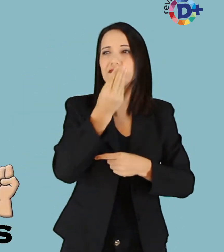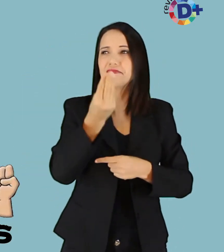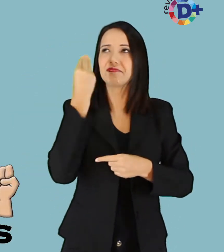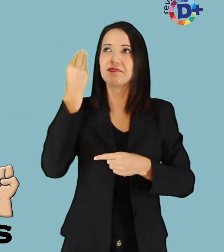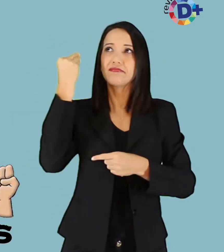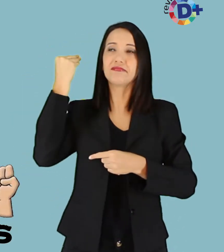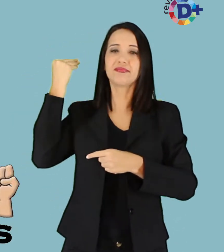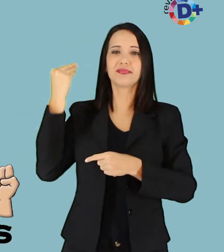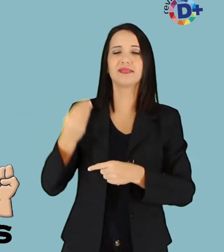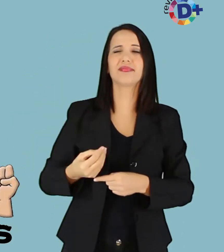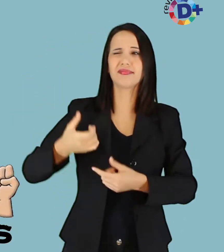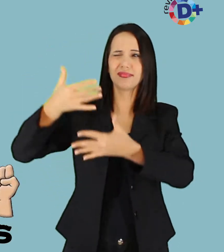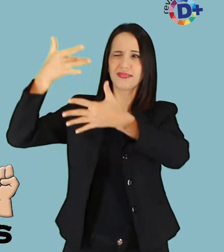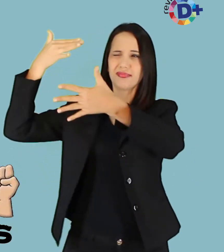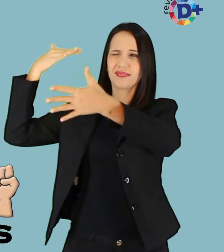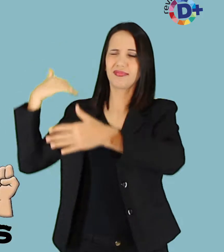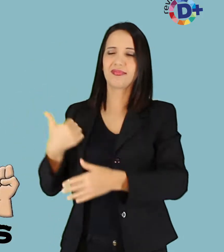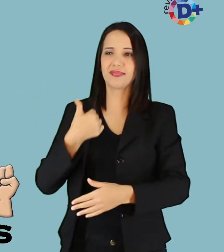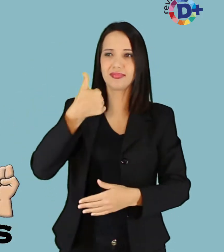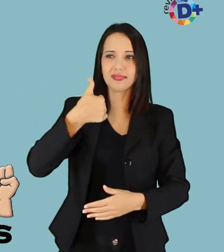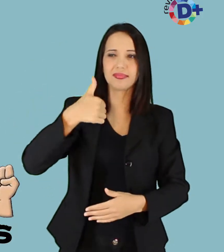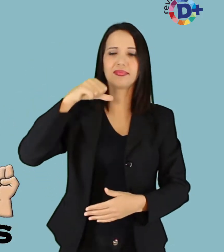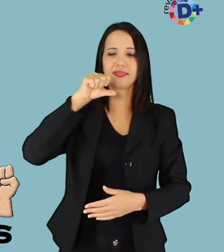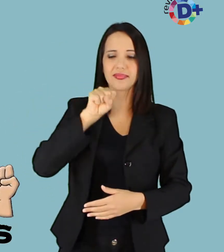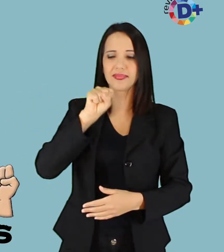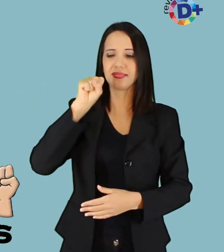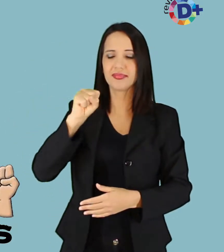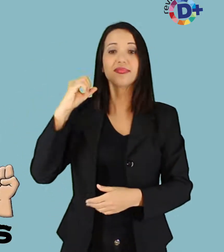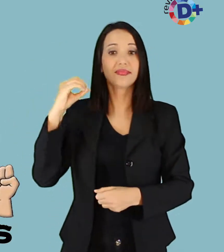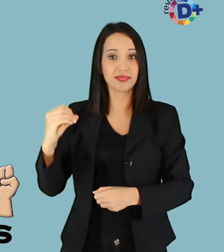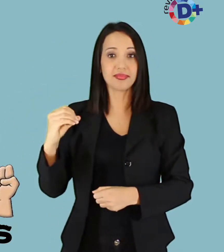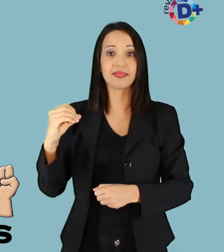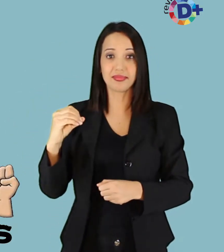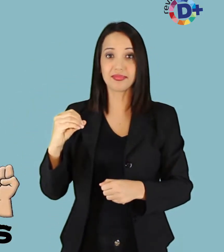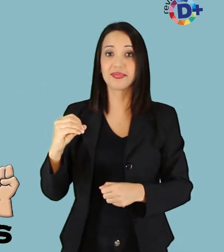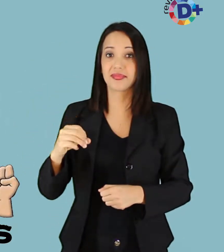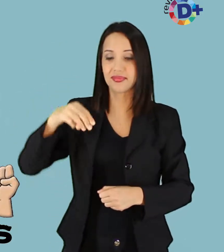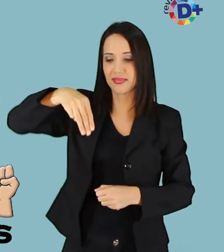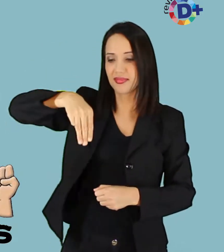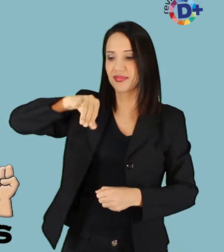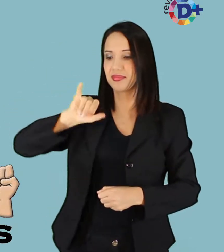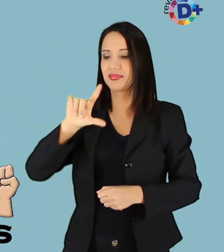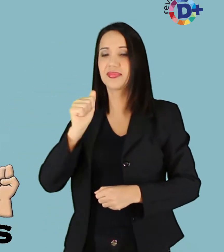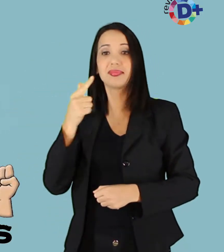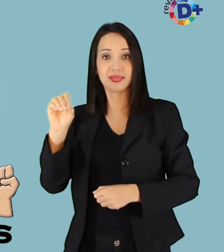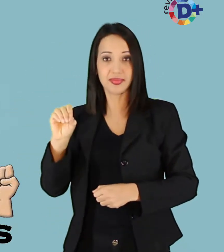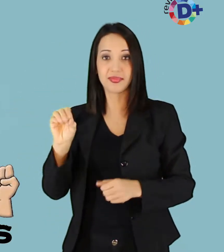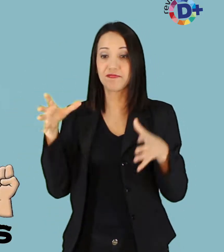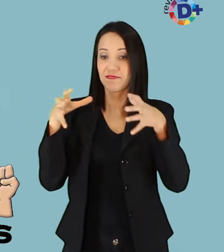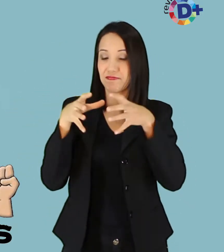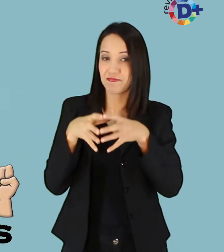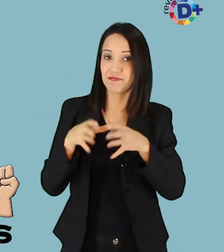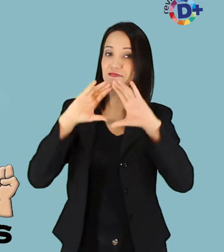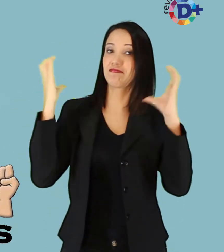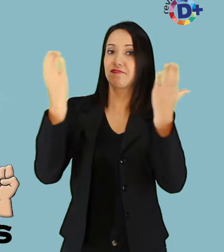Em 1880, em Milão, reunidos em um congresso, professores